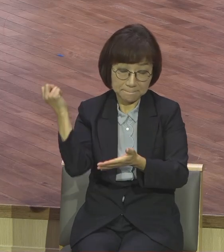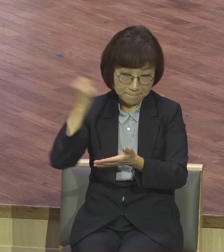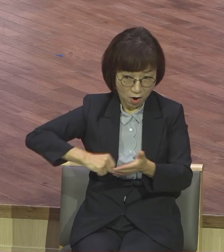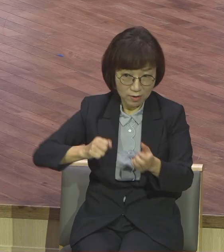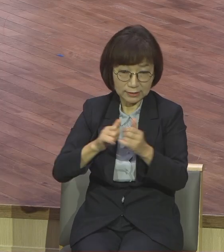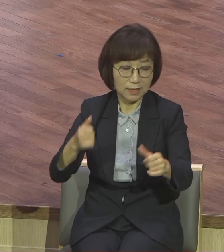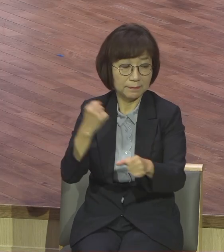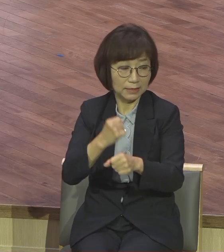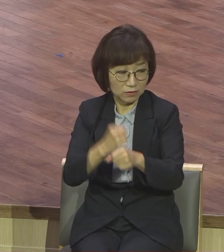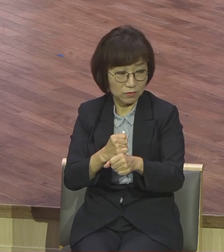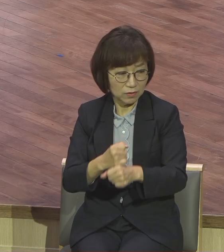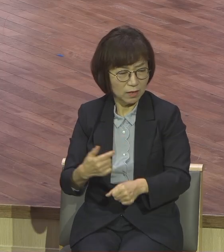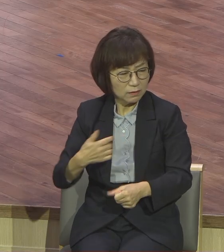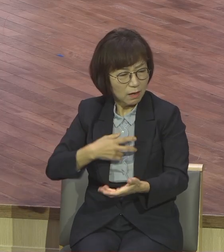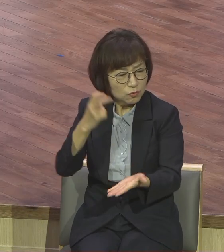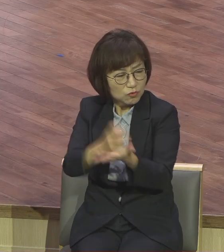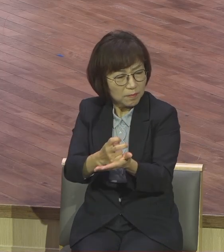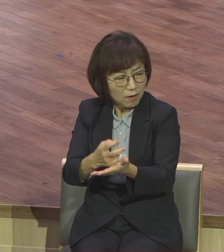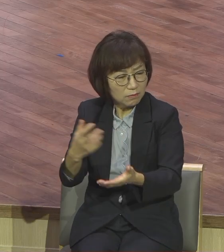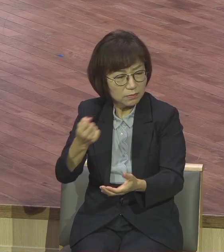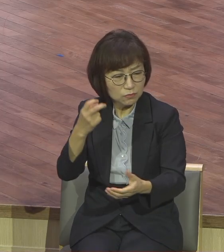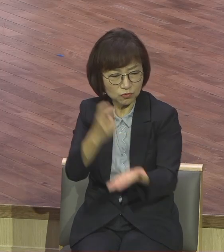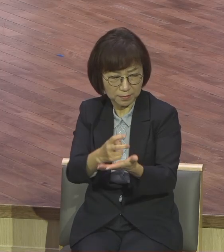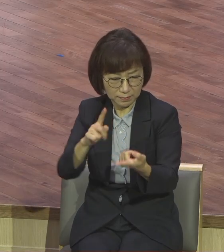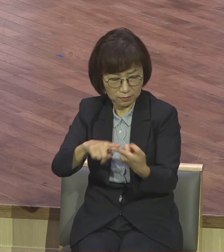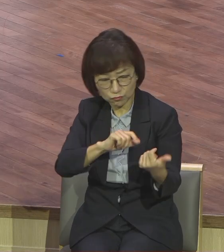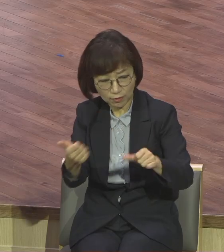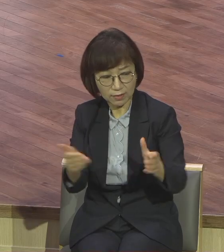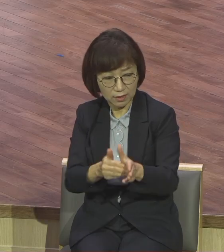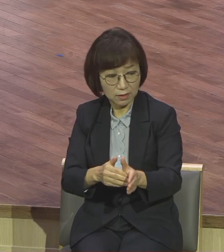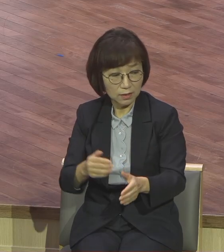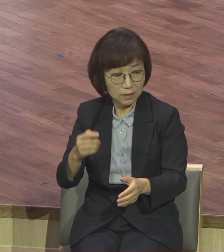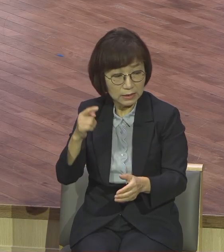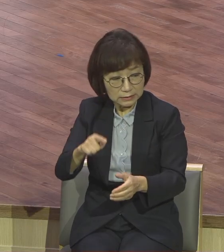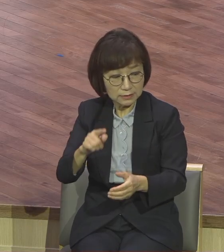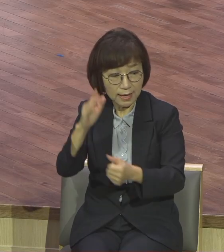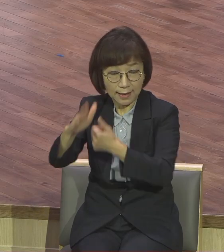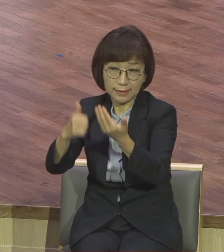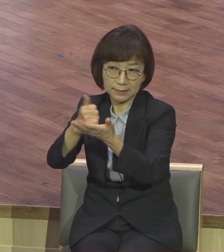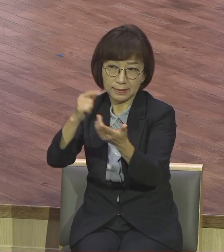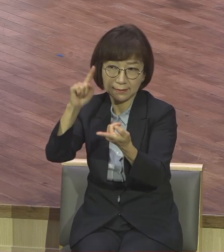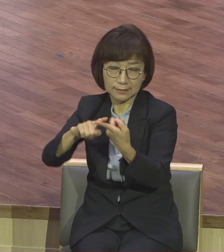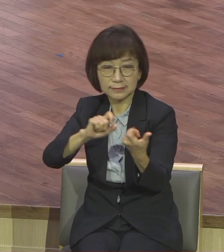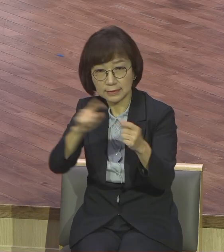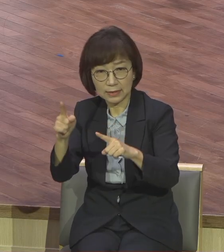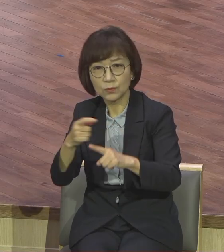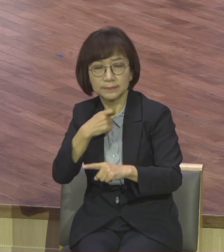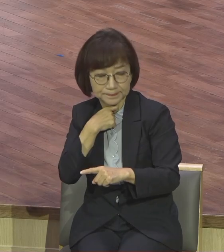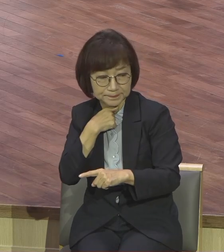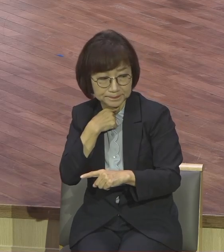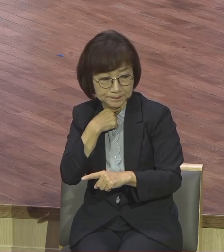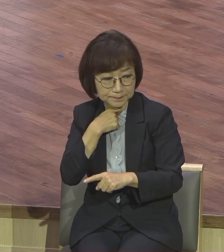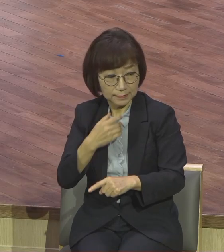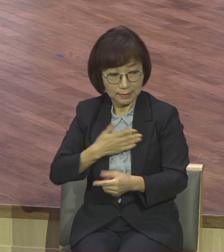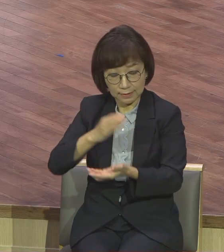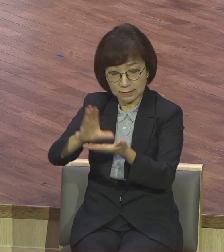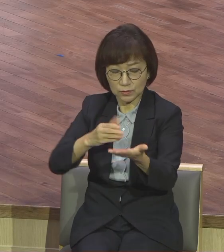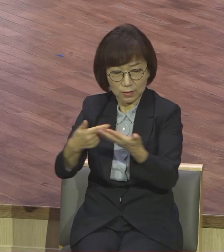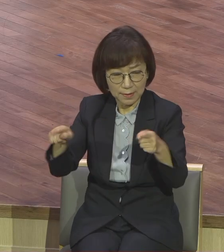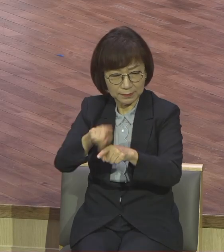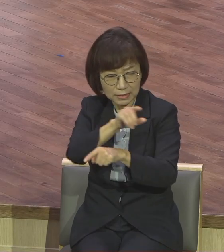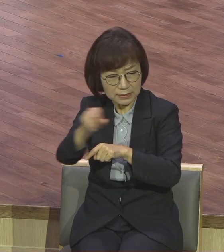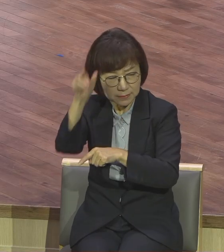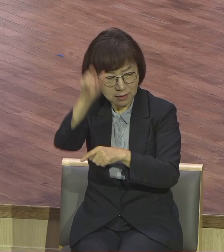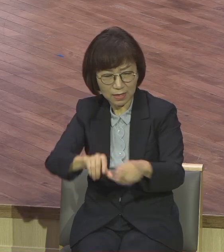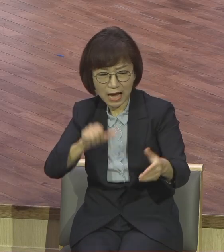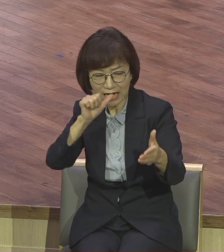자로 만드는 것이라. 내가 율법으로 말미암아 율법에 대하여 죽었나니 이는 하나님에 대하여 살려 함이라. 내가 그리스도와